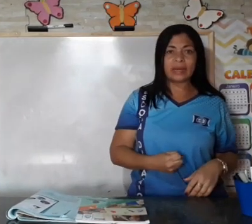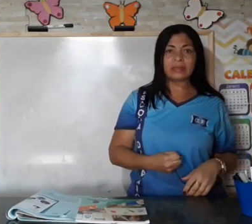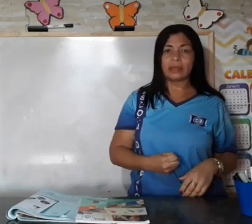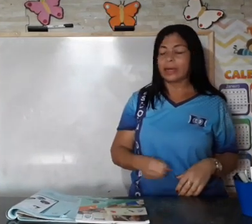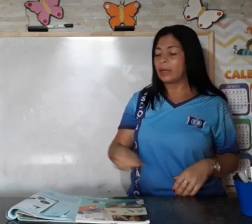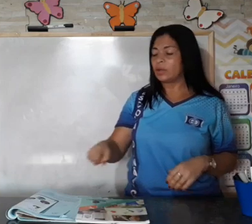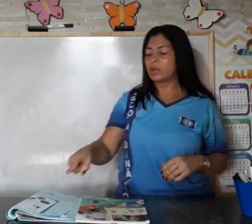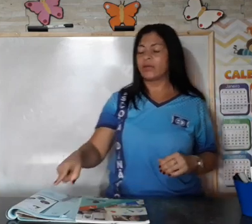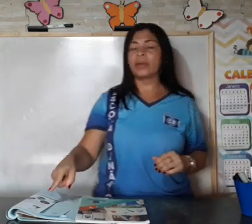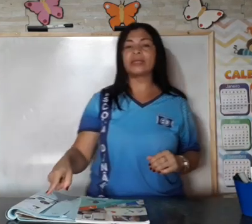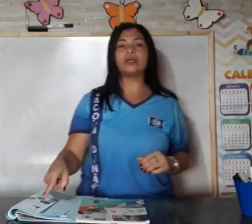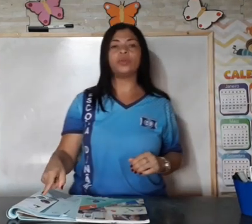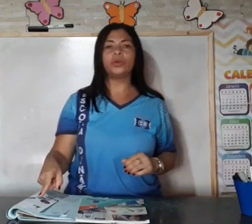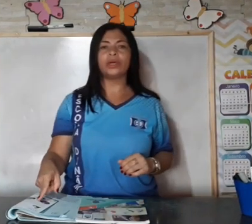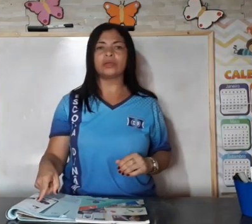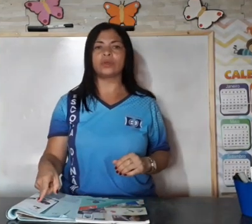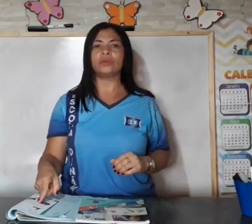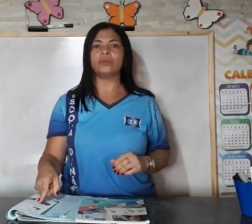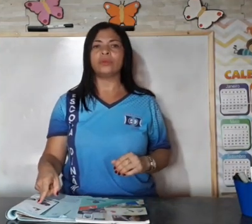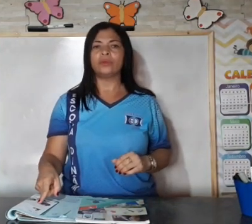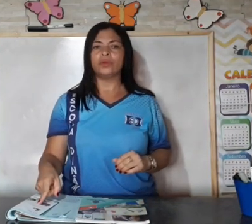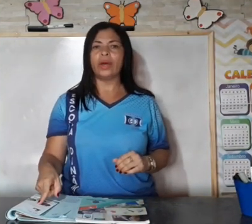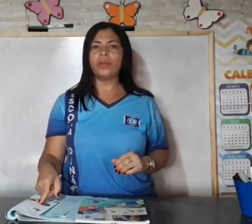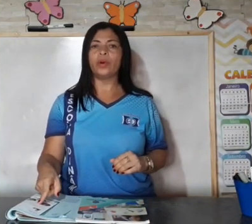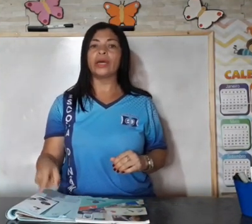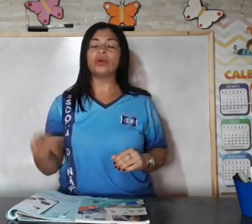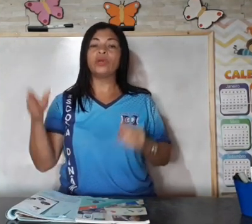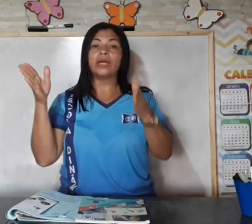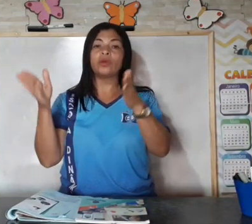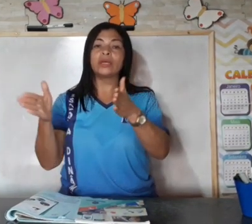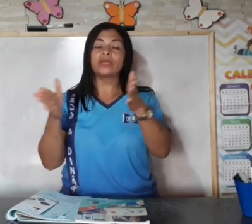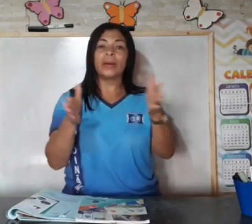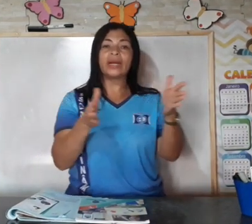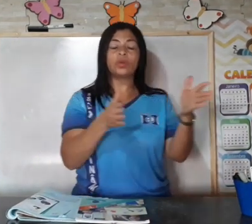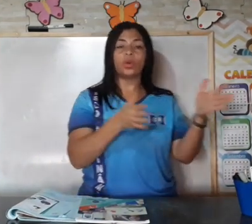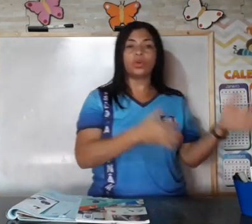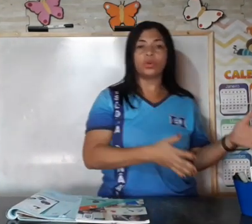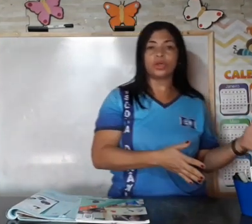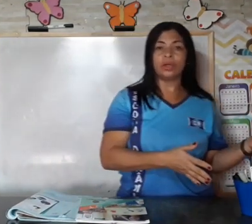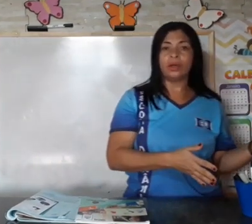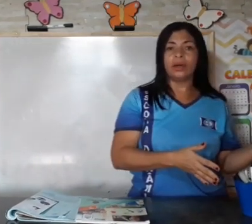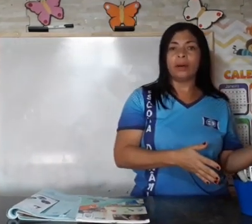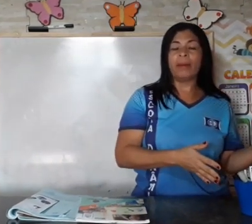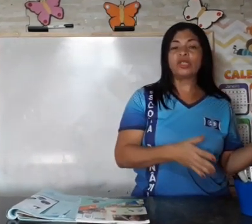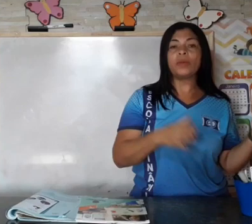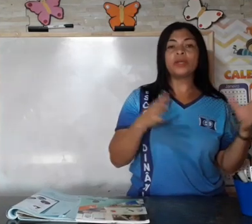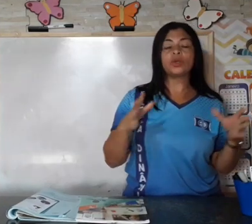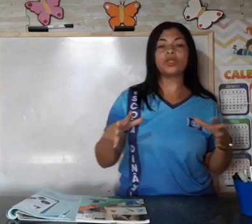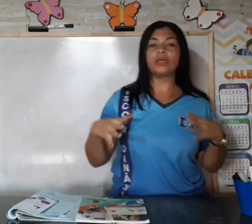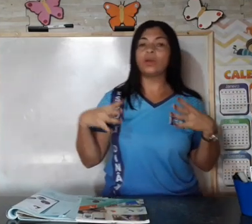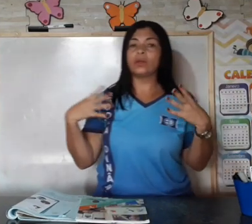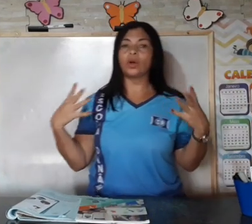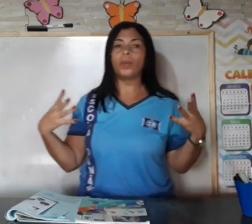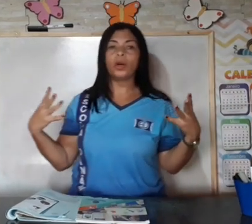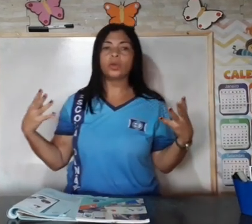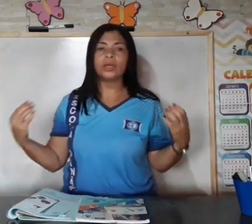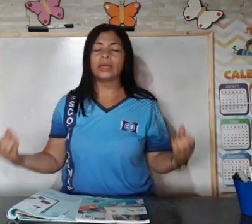respeitassem, ele não estava passando por isso. Não é? Porque aí o direito ia ser para todos. Mas tem pessoas que não têm